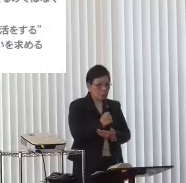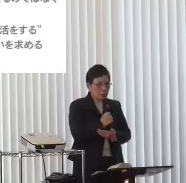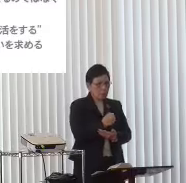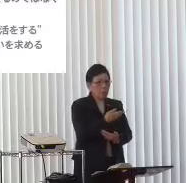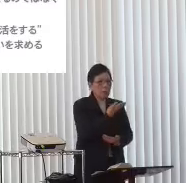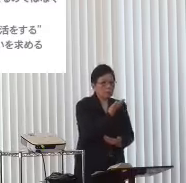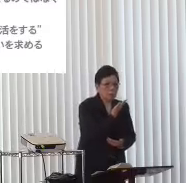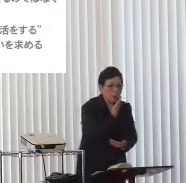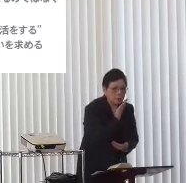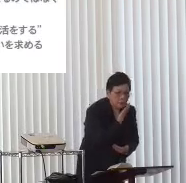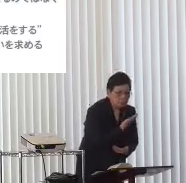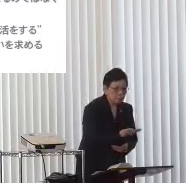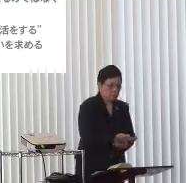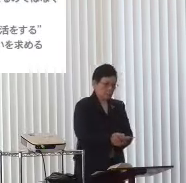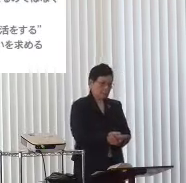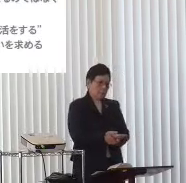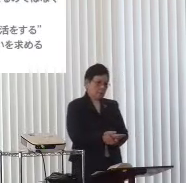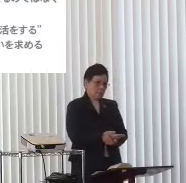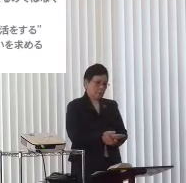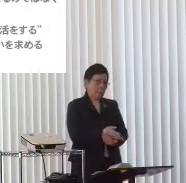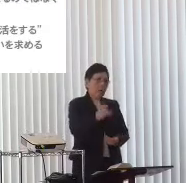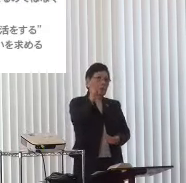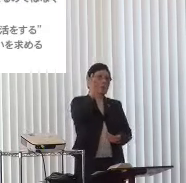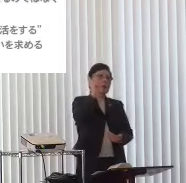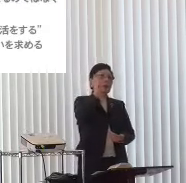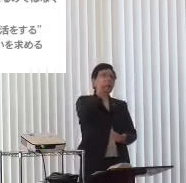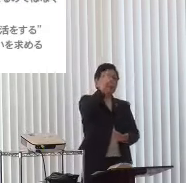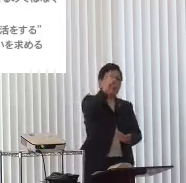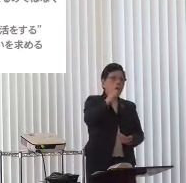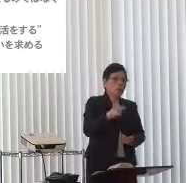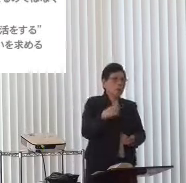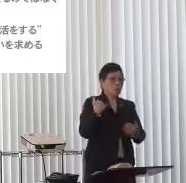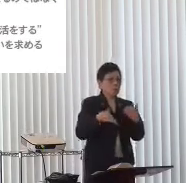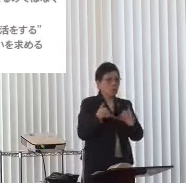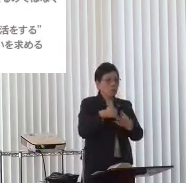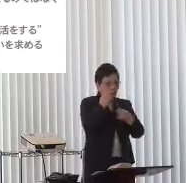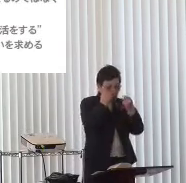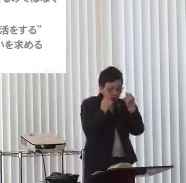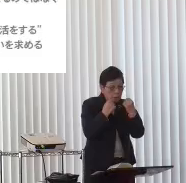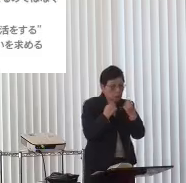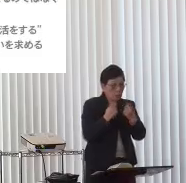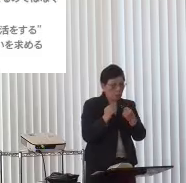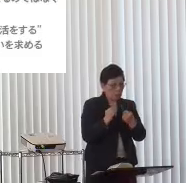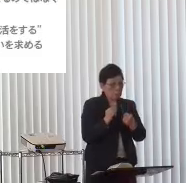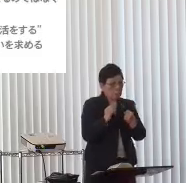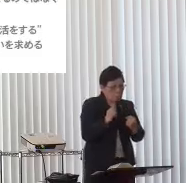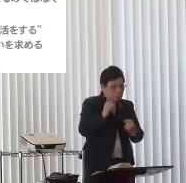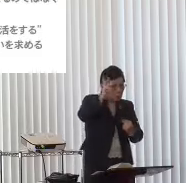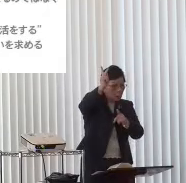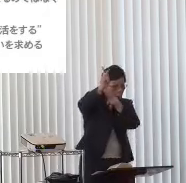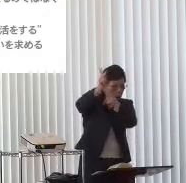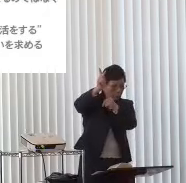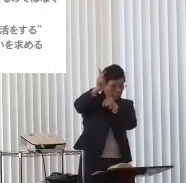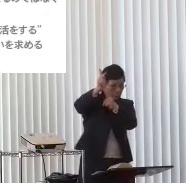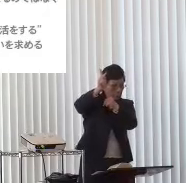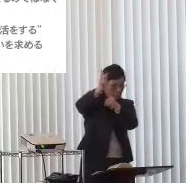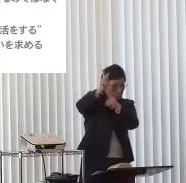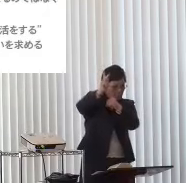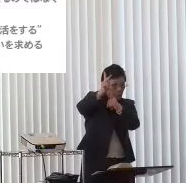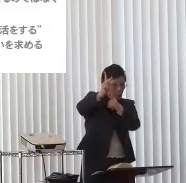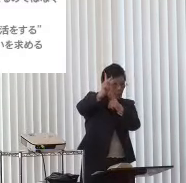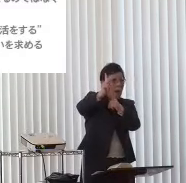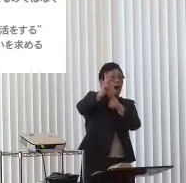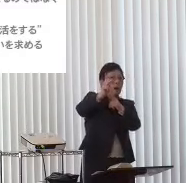大切なことだということです。神様は喜んだり悲しんだりしてるということなんですよ。私たちの生活を